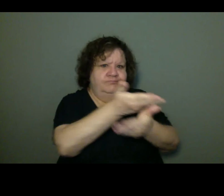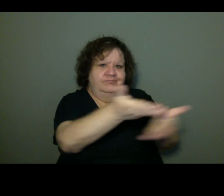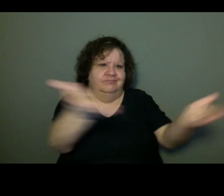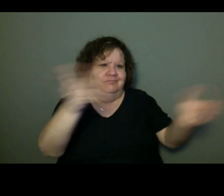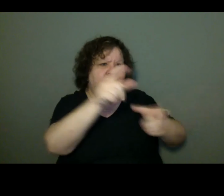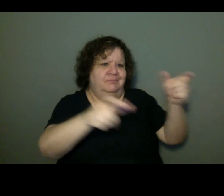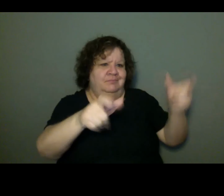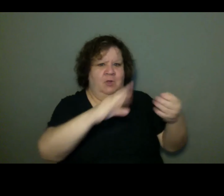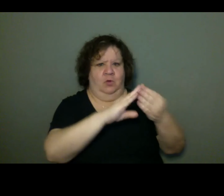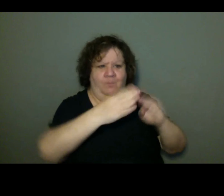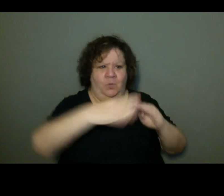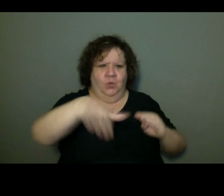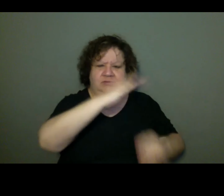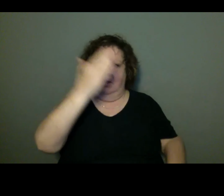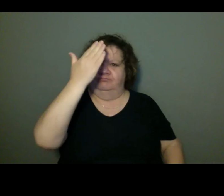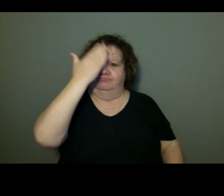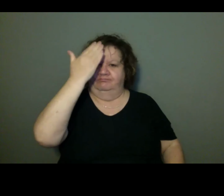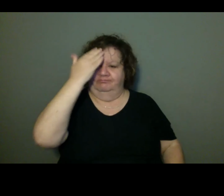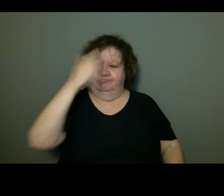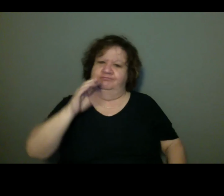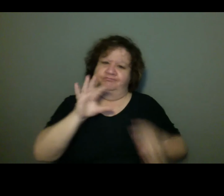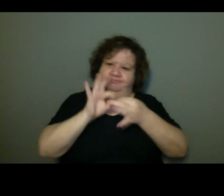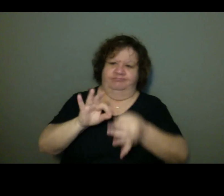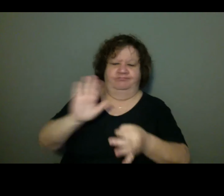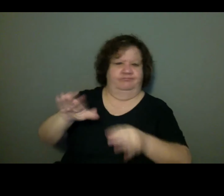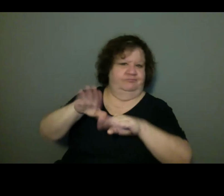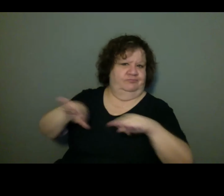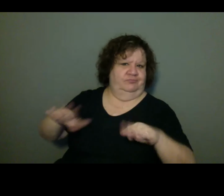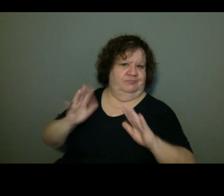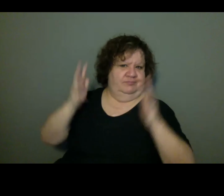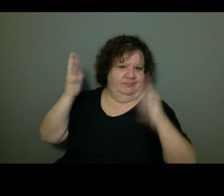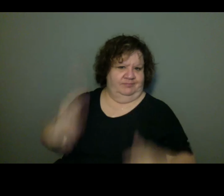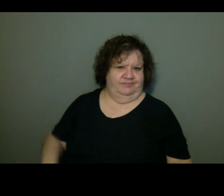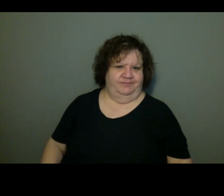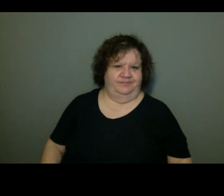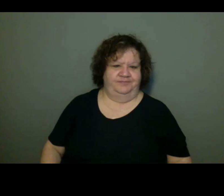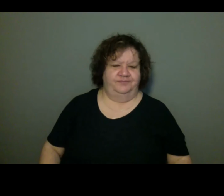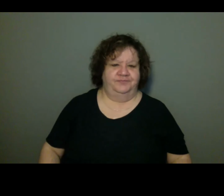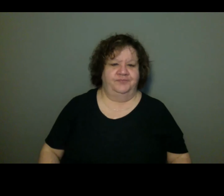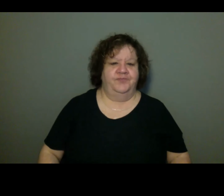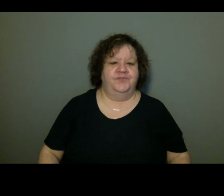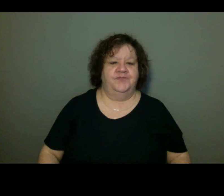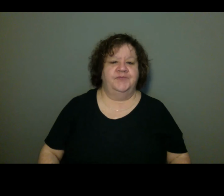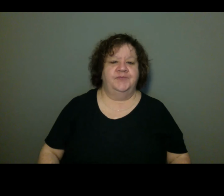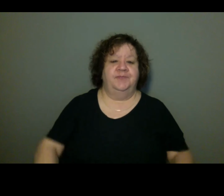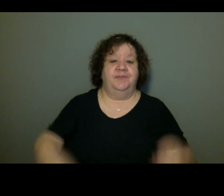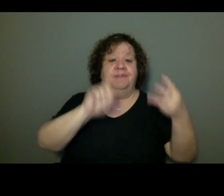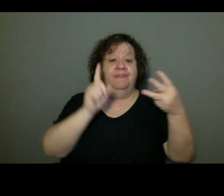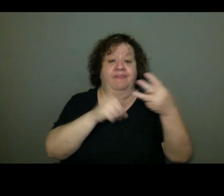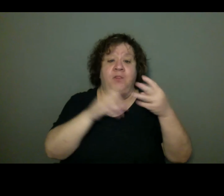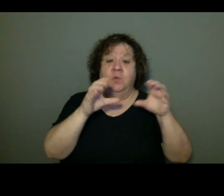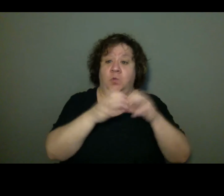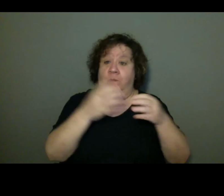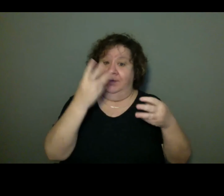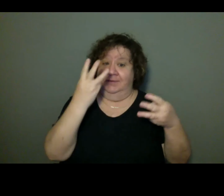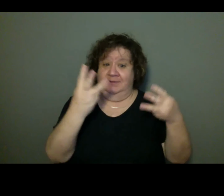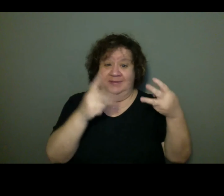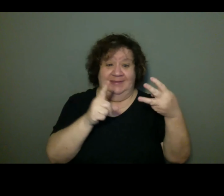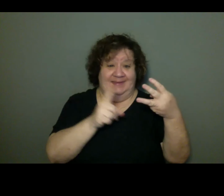a los sistemas de protección. En cuanto al grupo número 3, se centró en el acceso a la